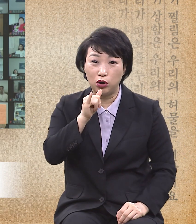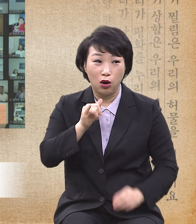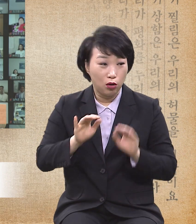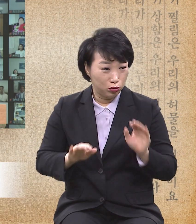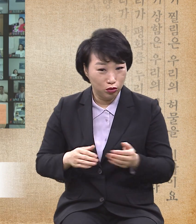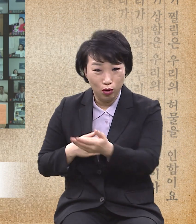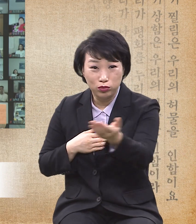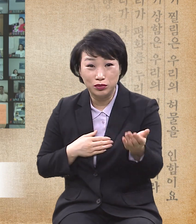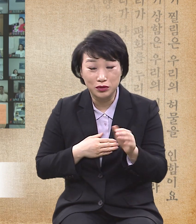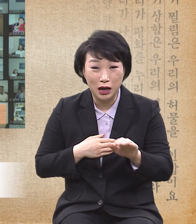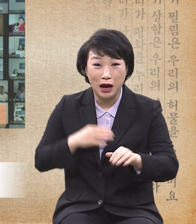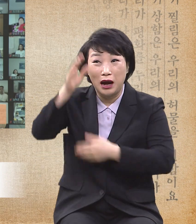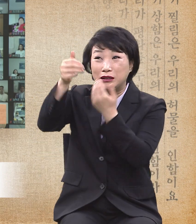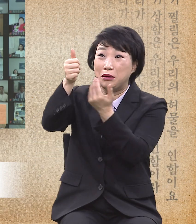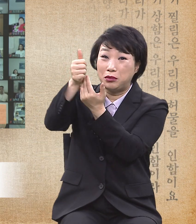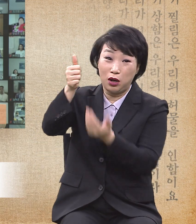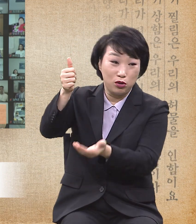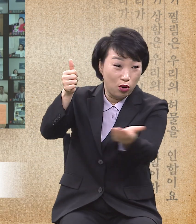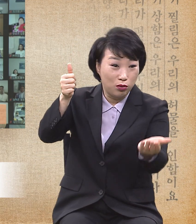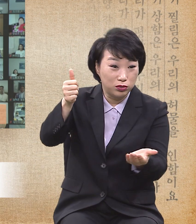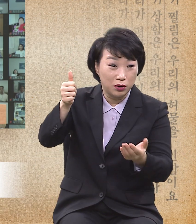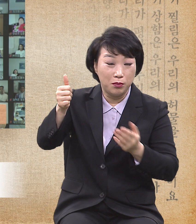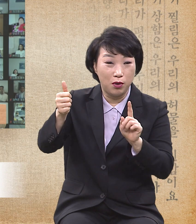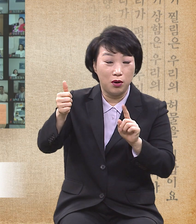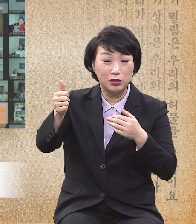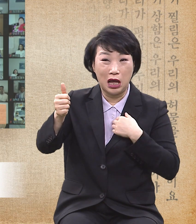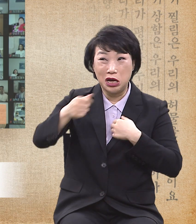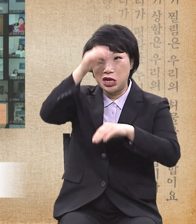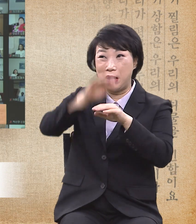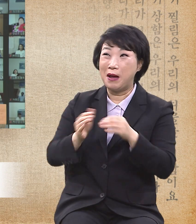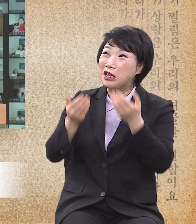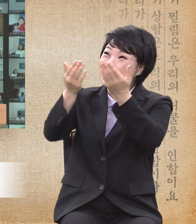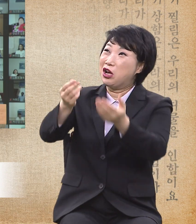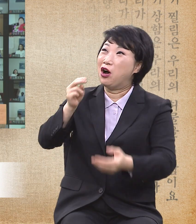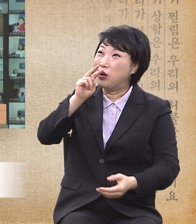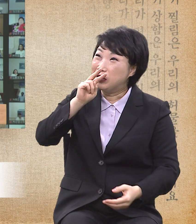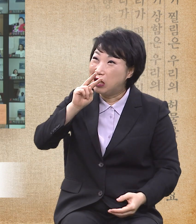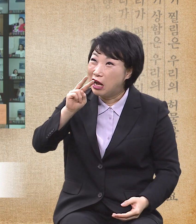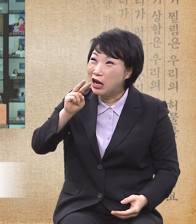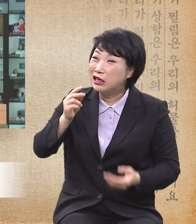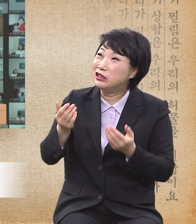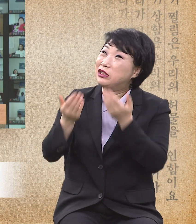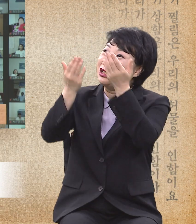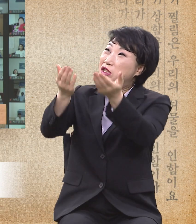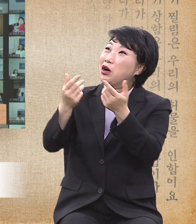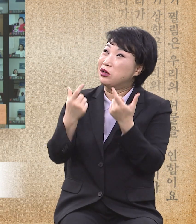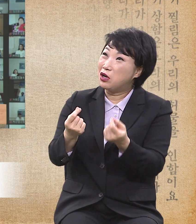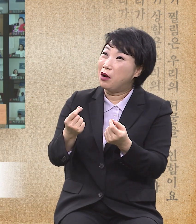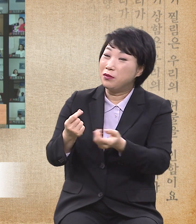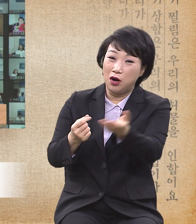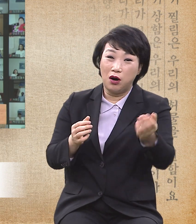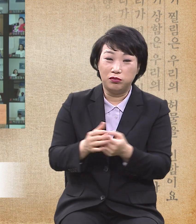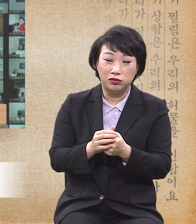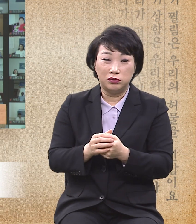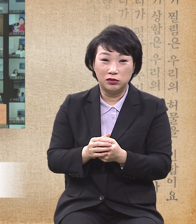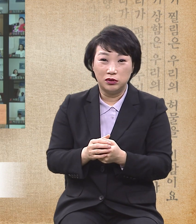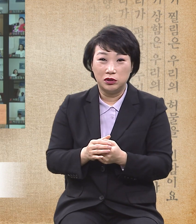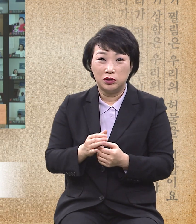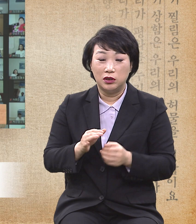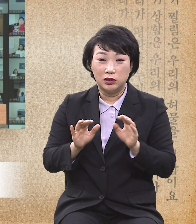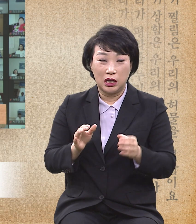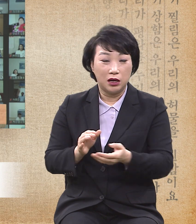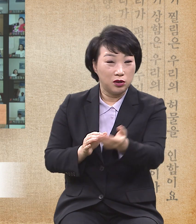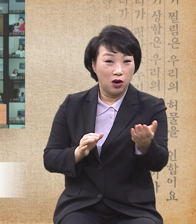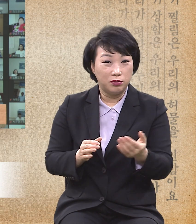마치 하나님 앞에 자기가 예배를 드려주는 것처럼 하면서